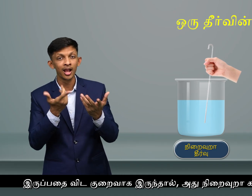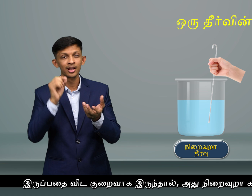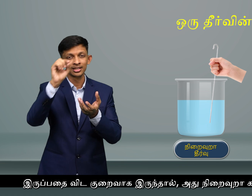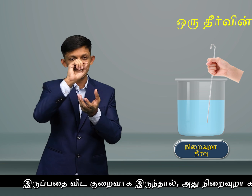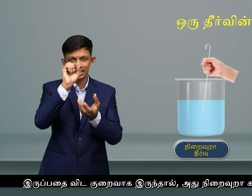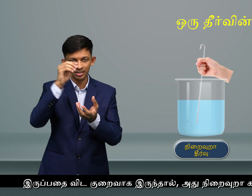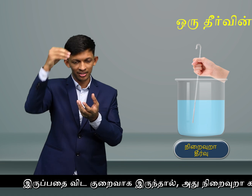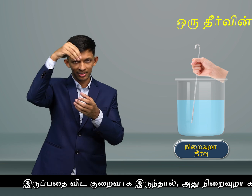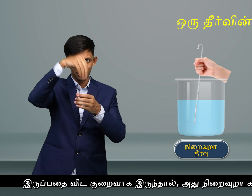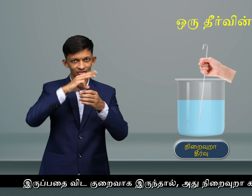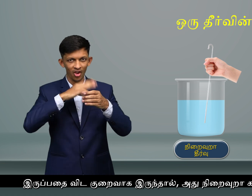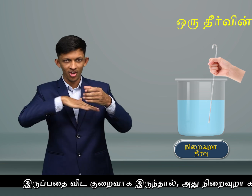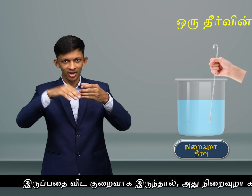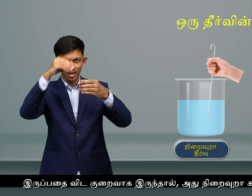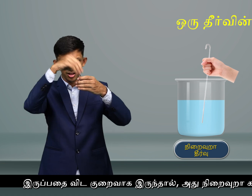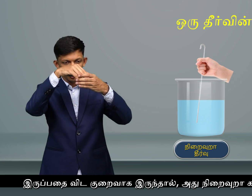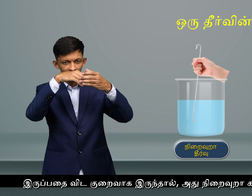அது நிறைவுறா கரைசல் எனப்படும்.